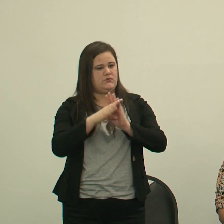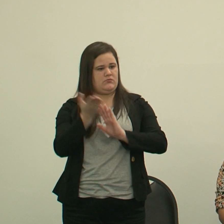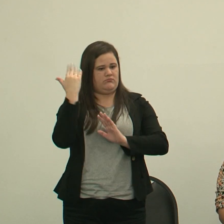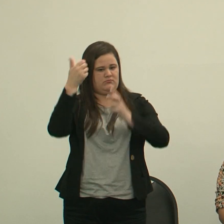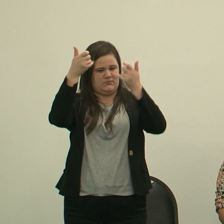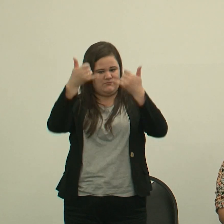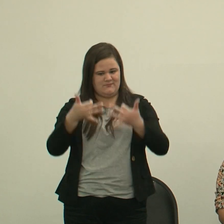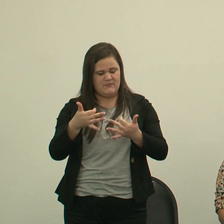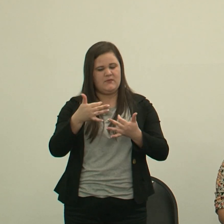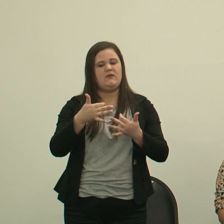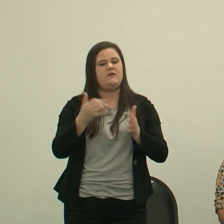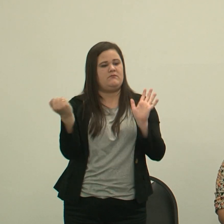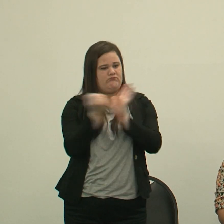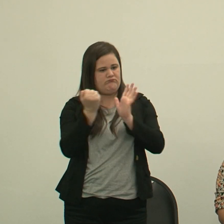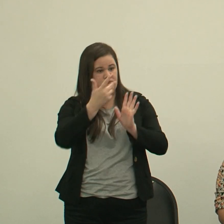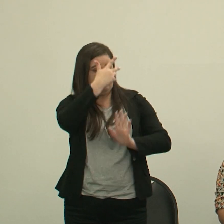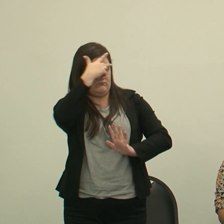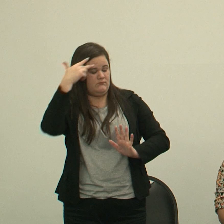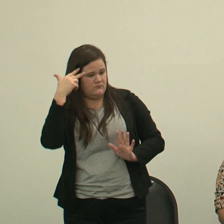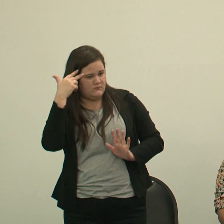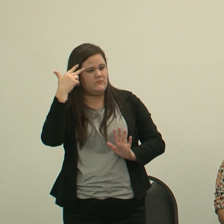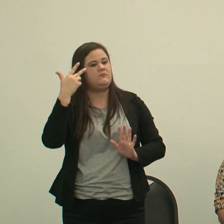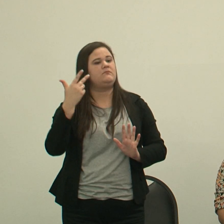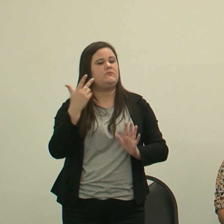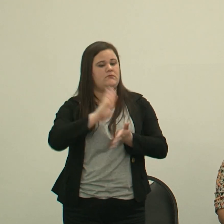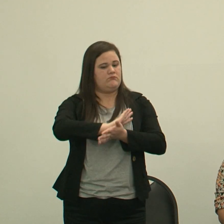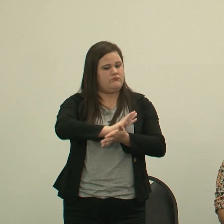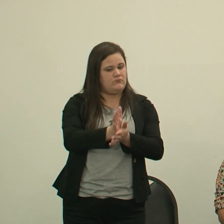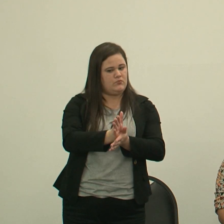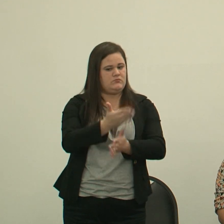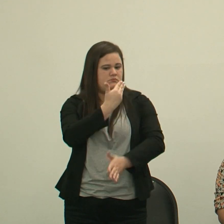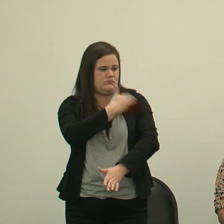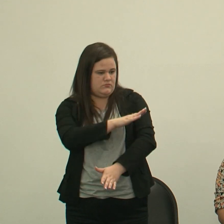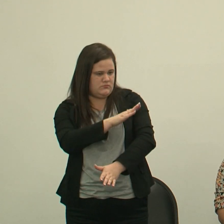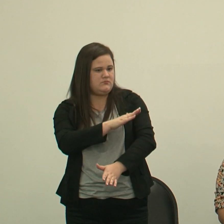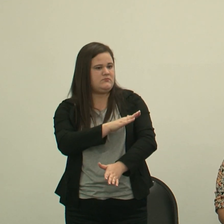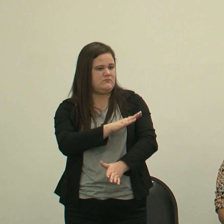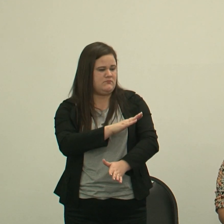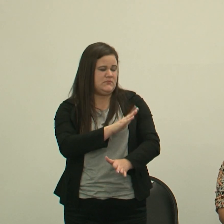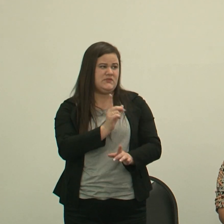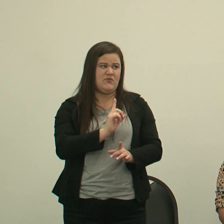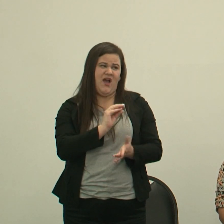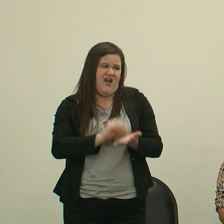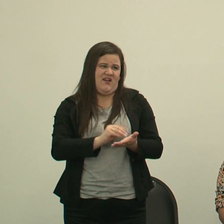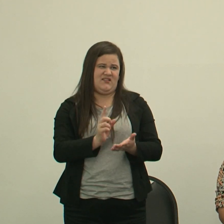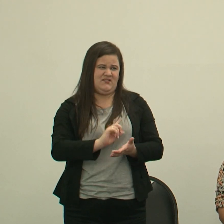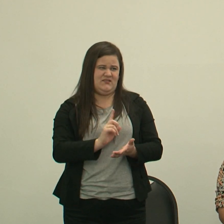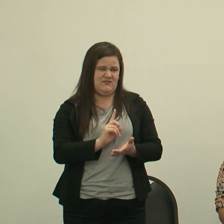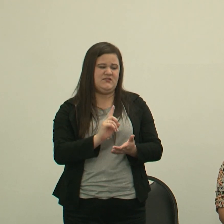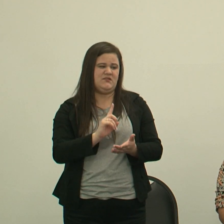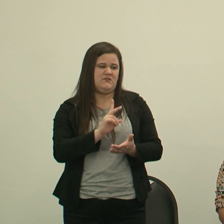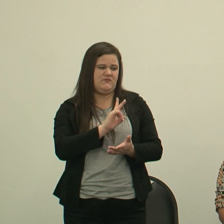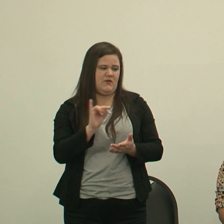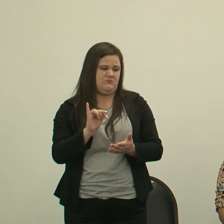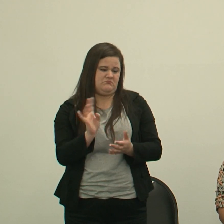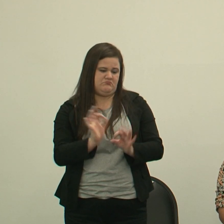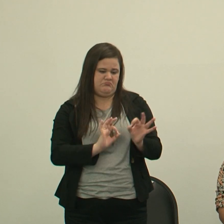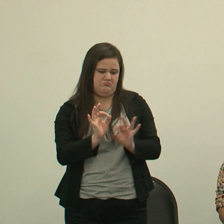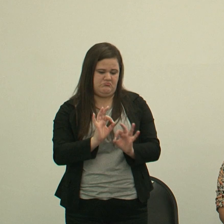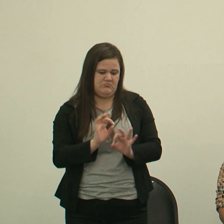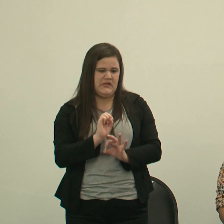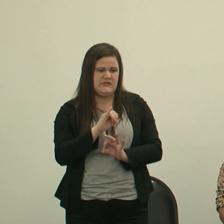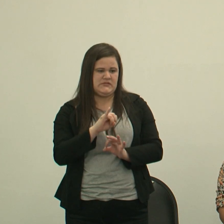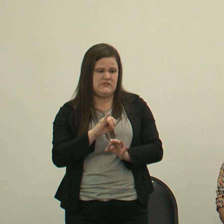iniciais, estereótipo, estigma, né, preconceito, discriminação não, ainda não aconteceu, aconteceria se